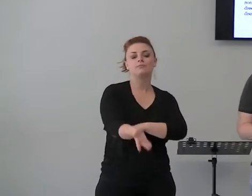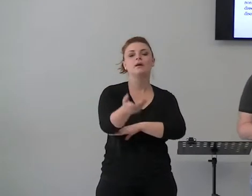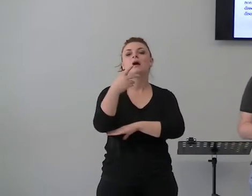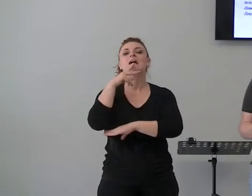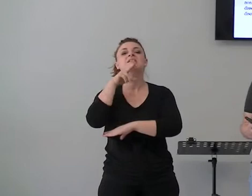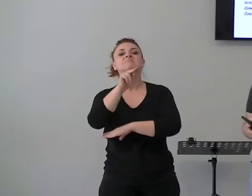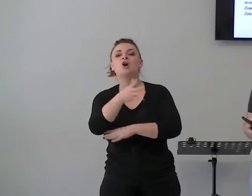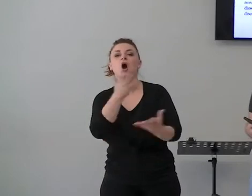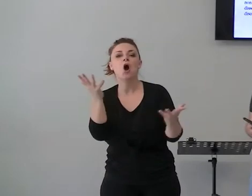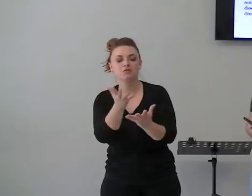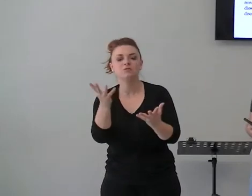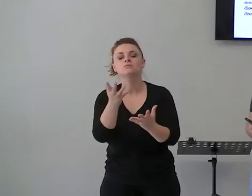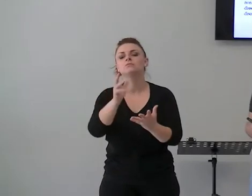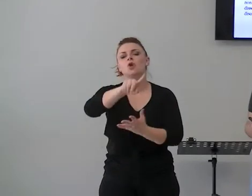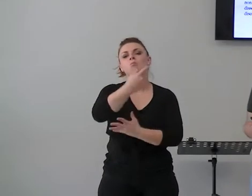controllare.